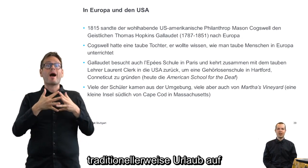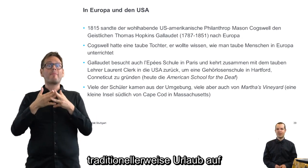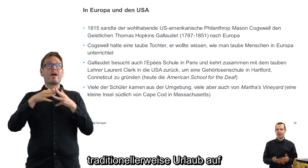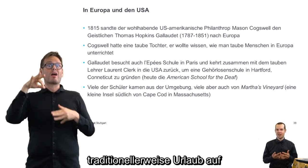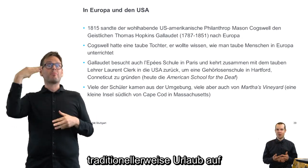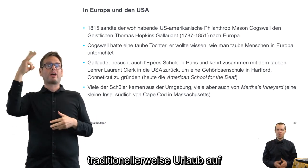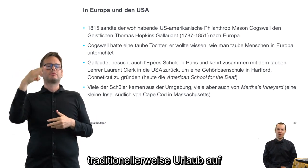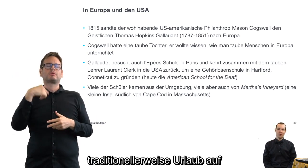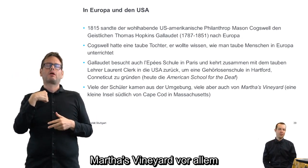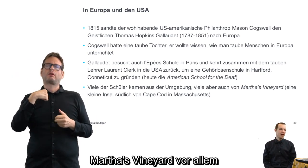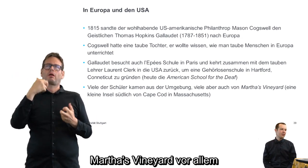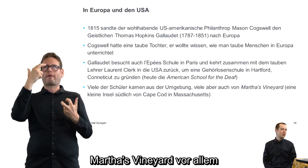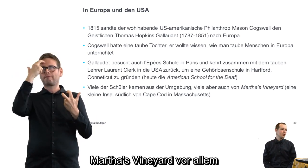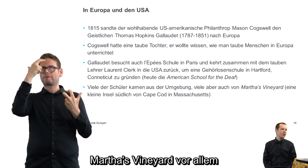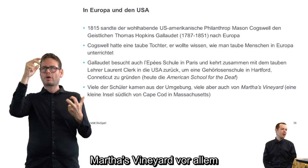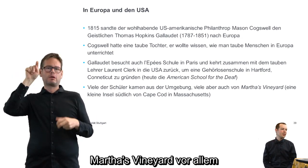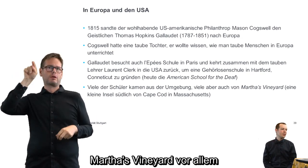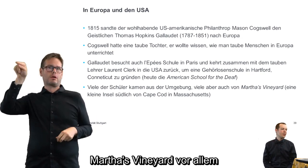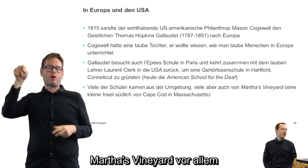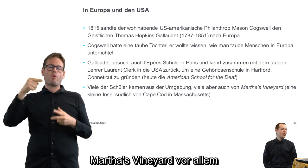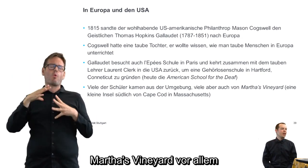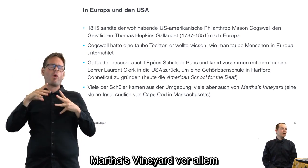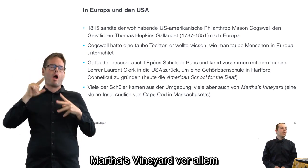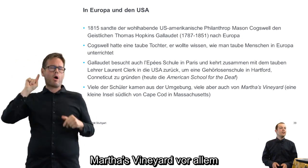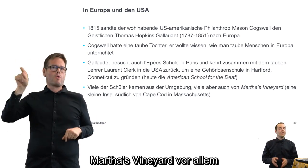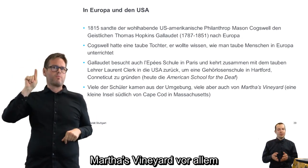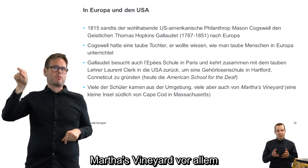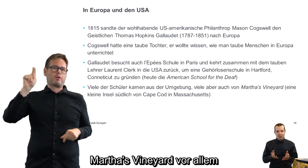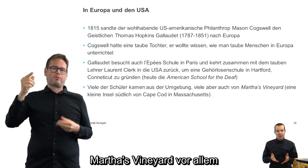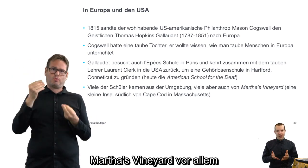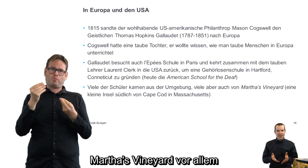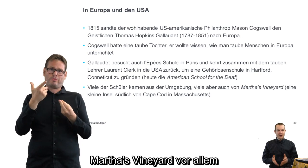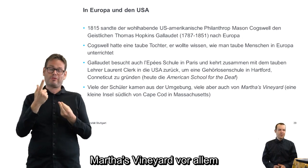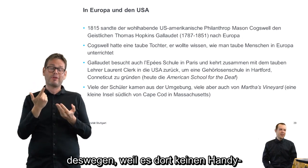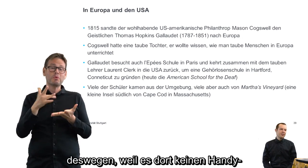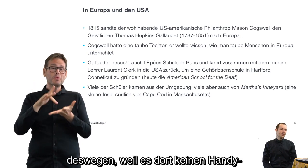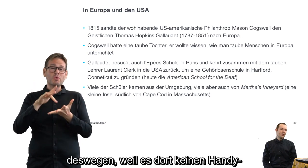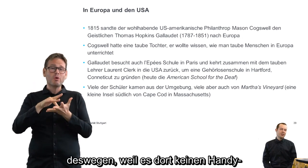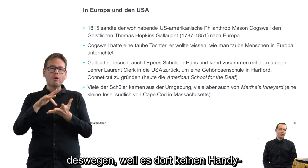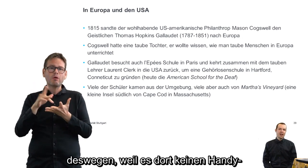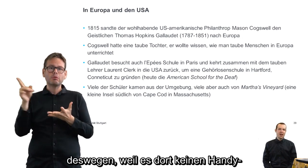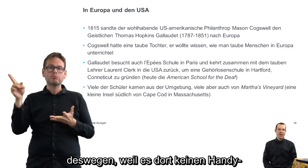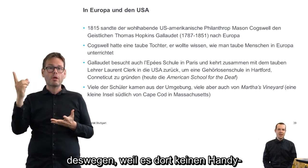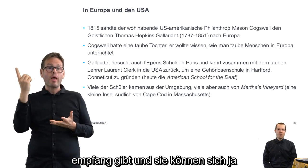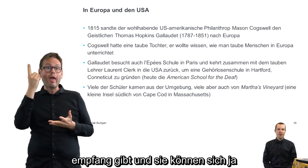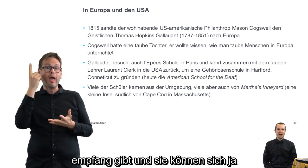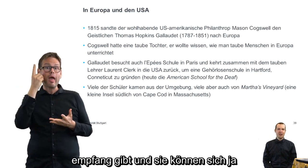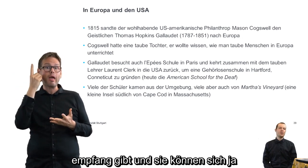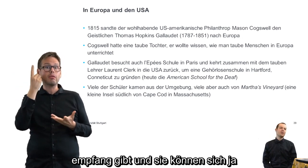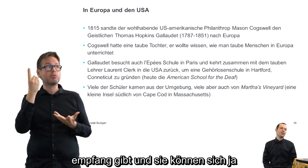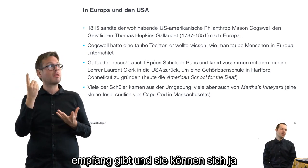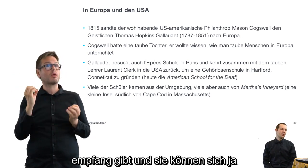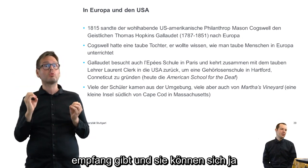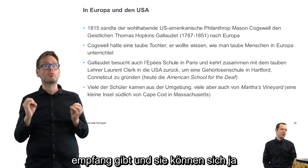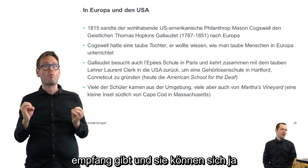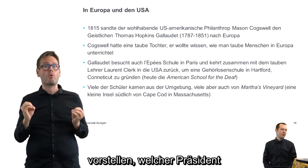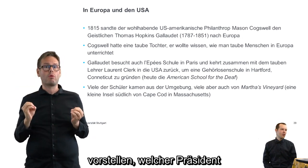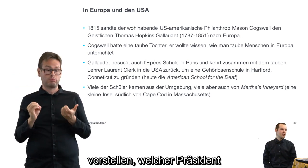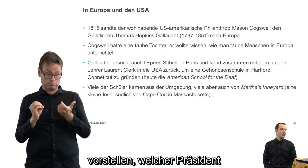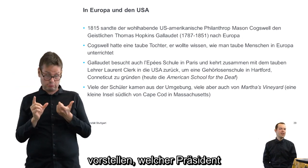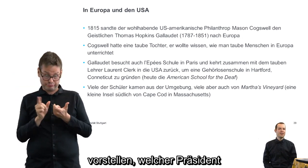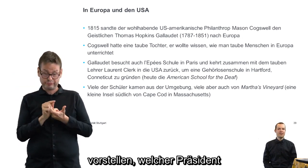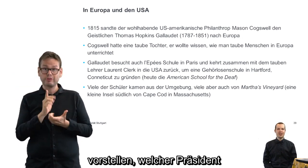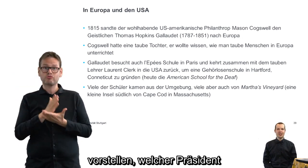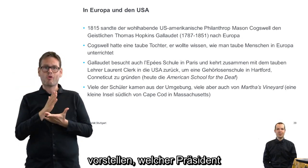traditionellerweise auch Urlaub auf Martha's Vineyard. Vor allem eben deswegen, weil es dort keinen Handyempfang gibt und sie können sich